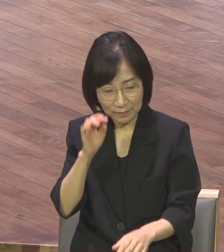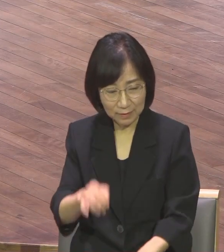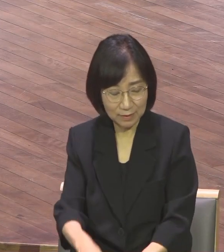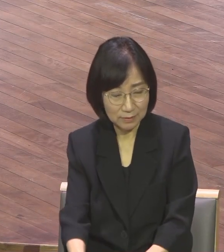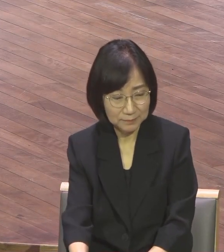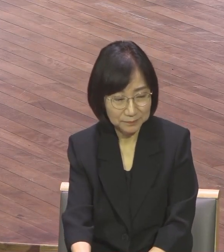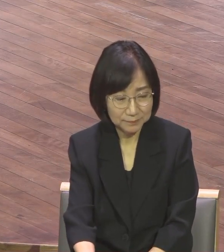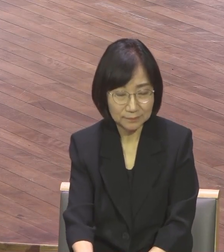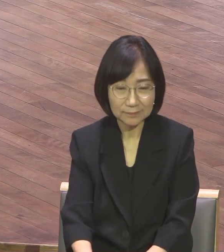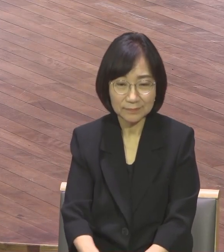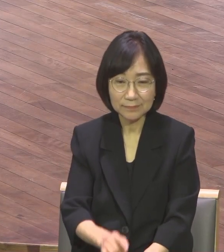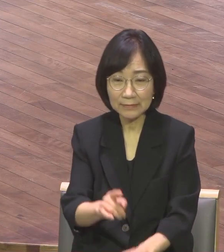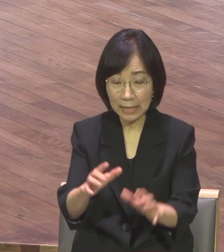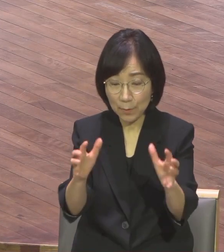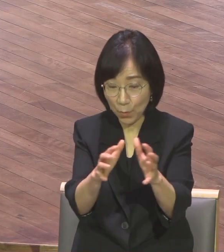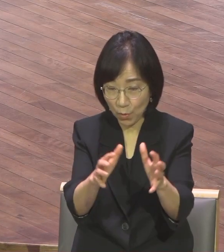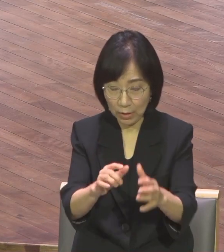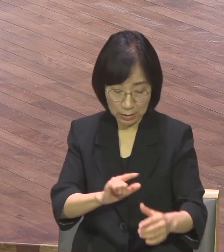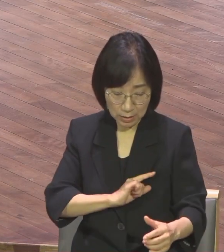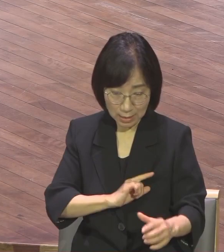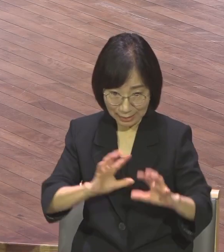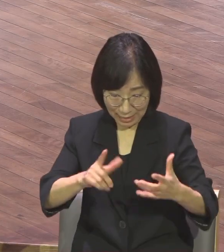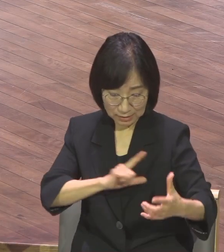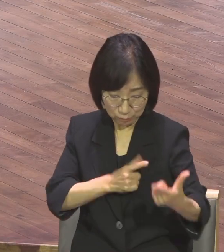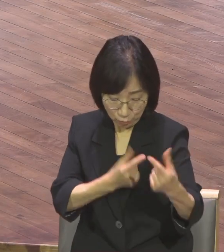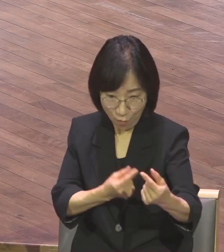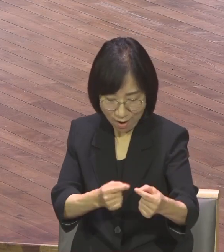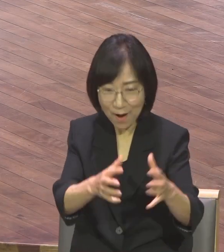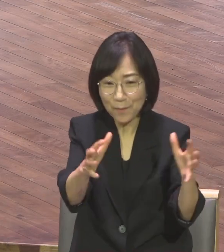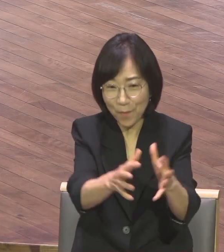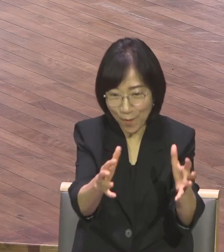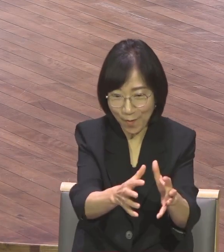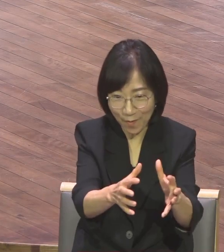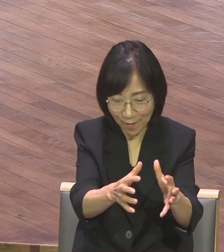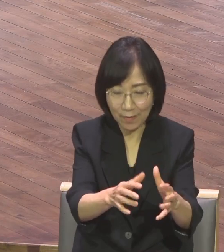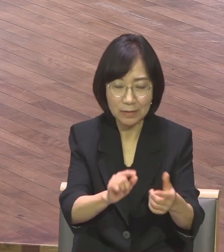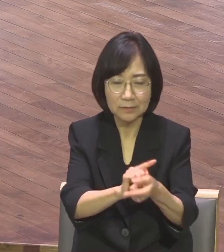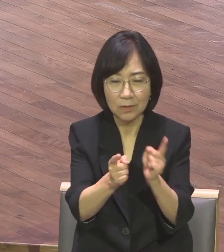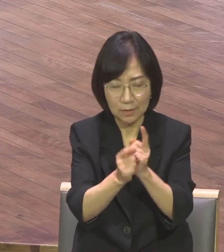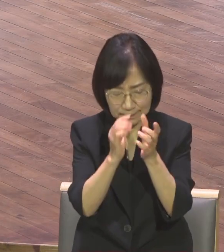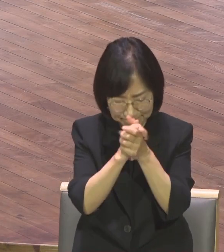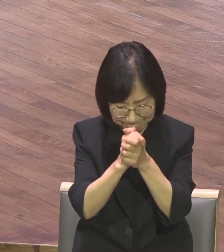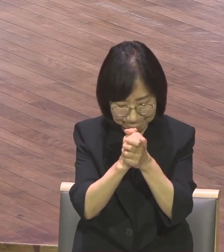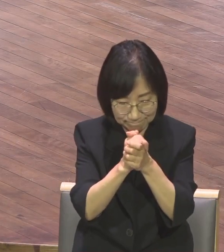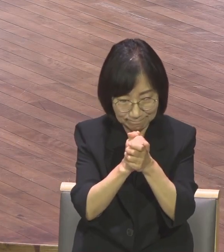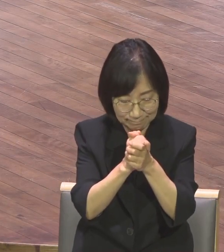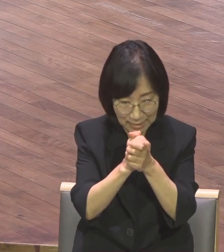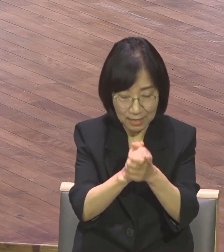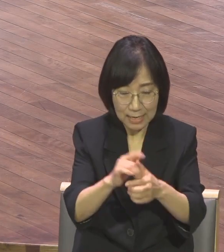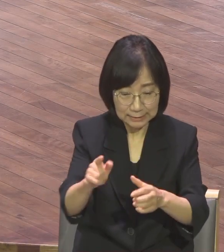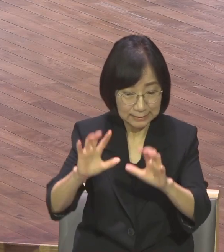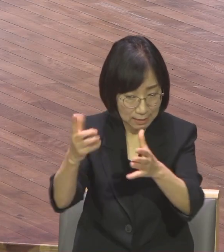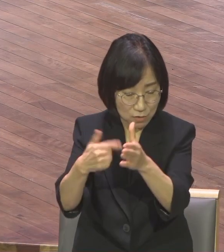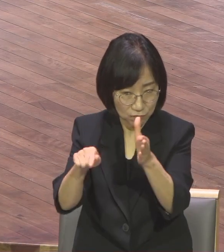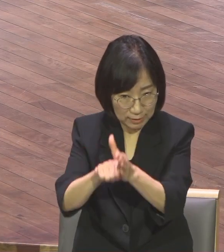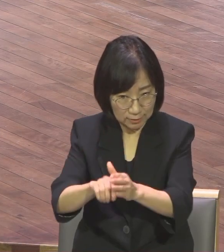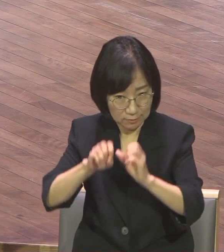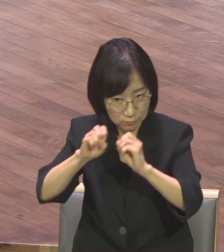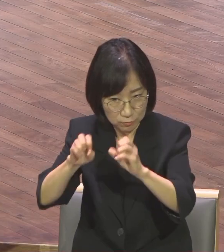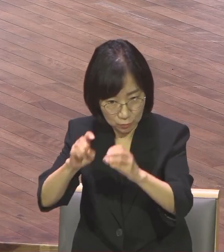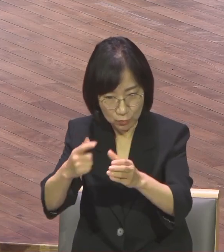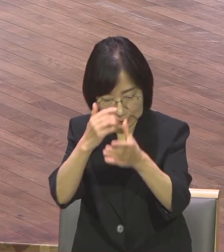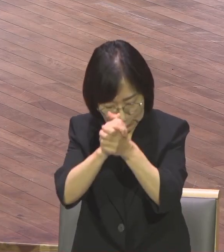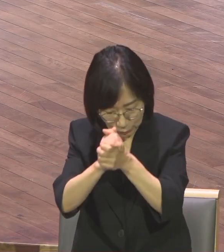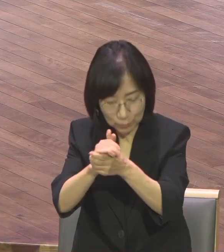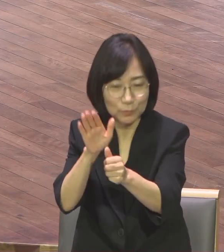나라 국가 선교회를 조직해서 국가마다 망대를 세우는 도전을 해보자. 매월 이게 셋째